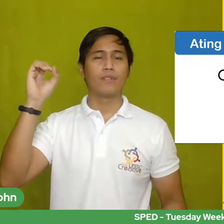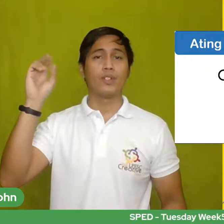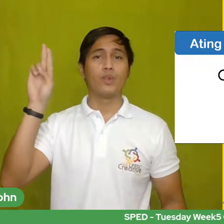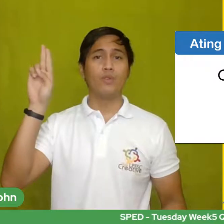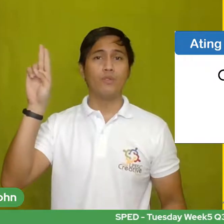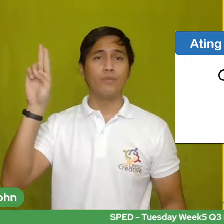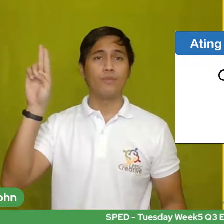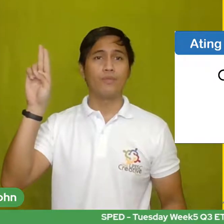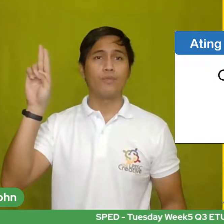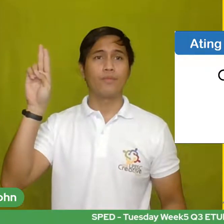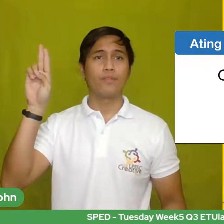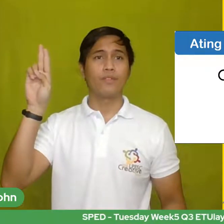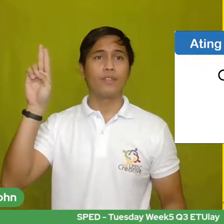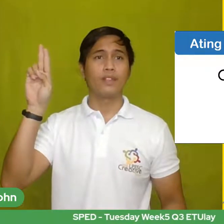U. T.